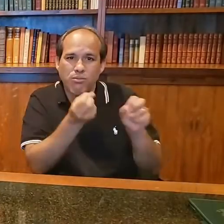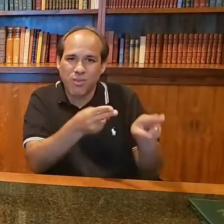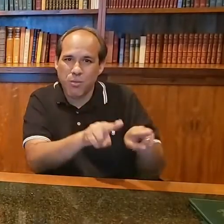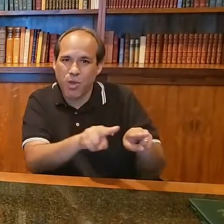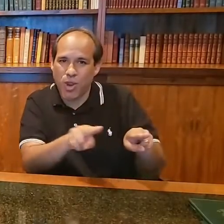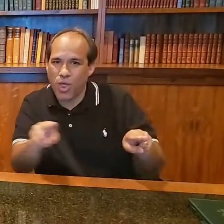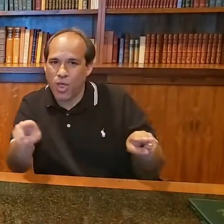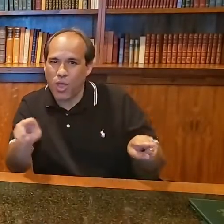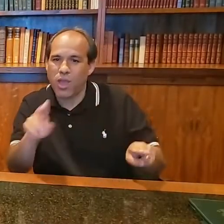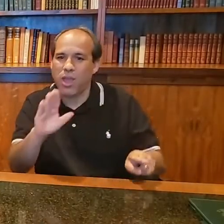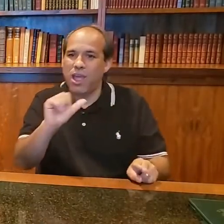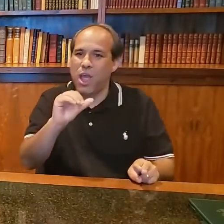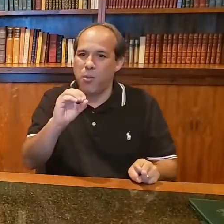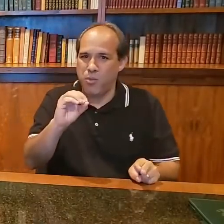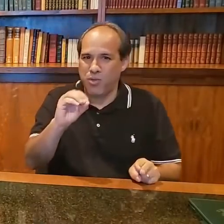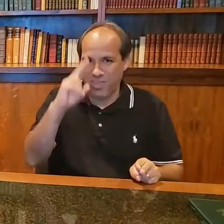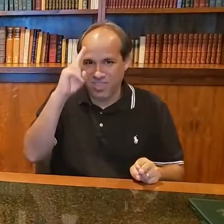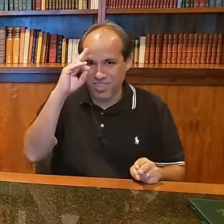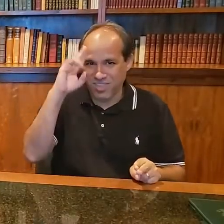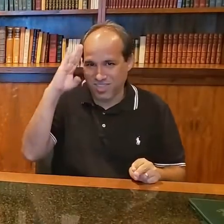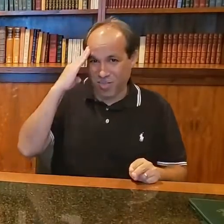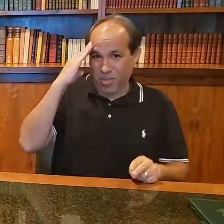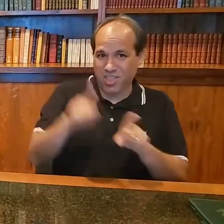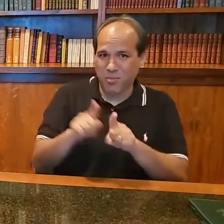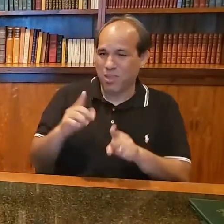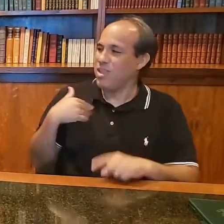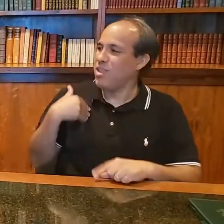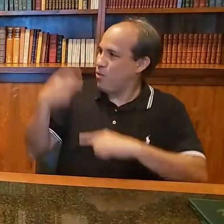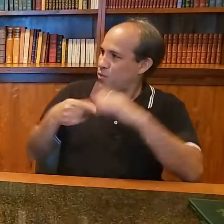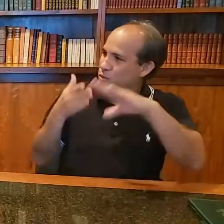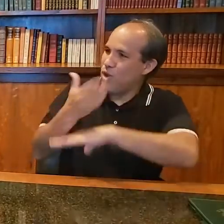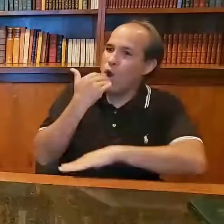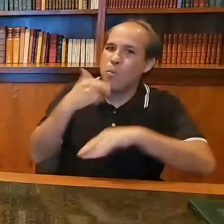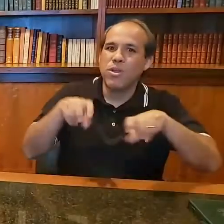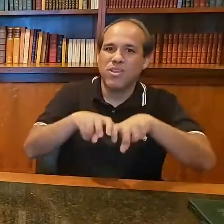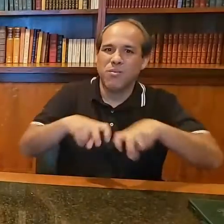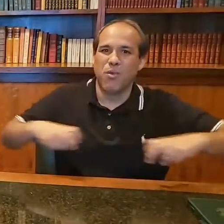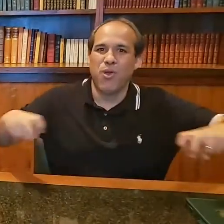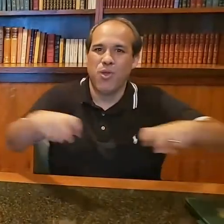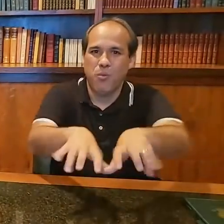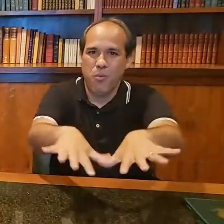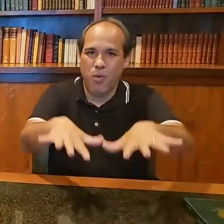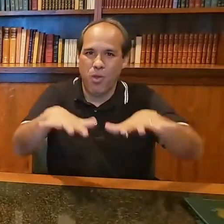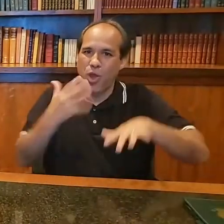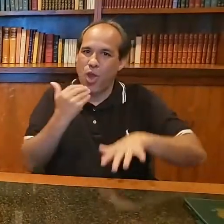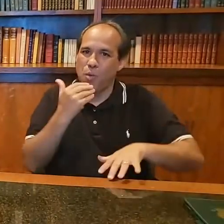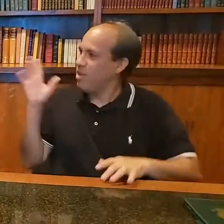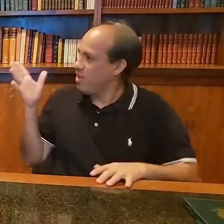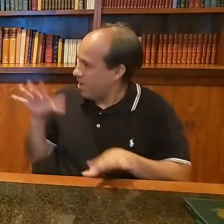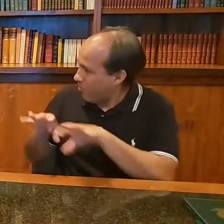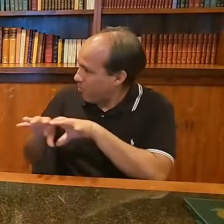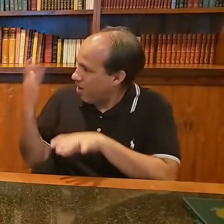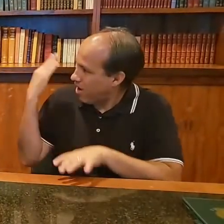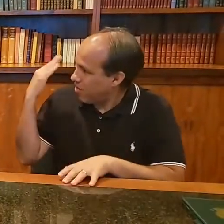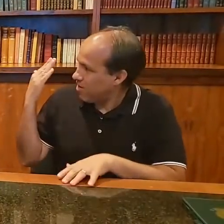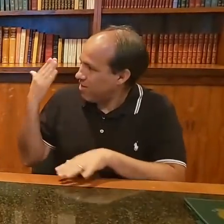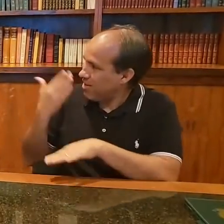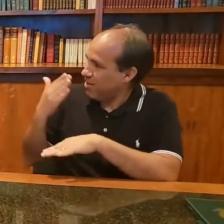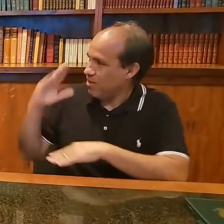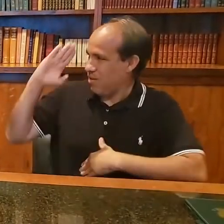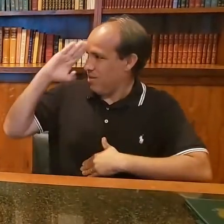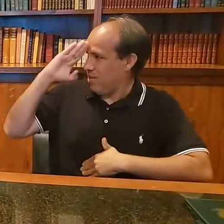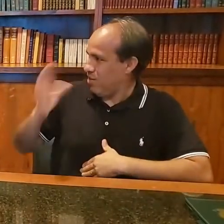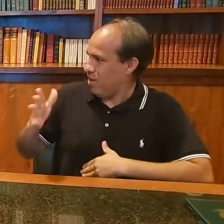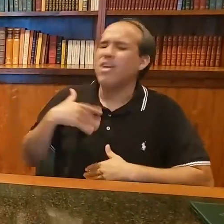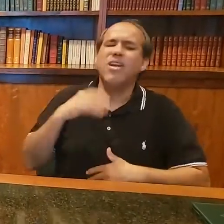sim. Você serve o exército também, né, Milton? Sim, R2. R2. Você só que eu sou infantaria, né? Você se formou em que ano? 77. Então